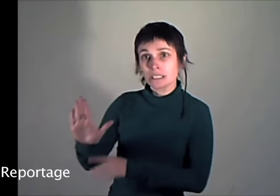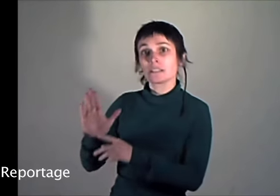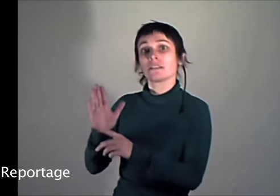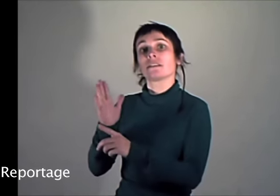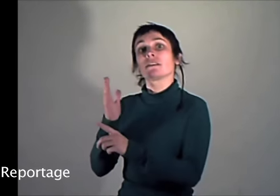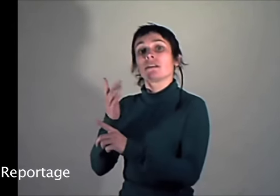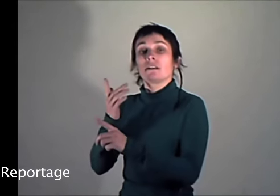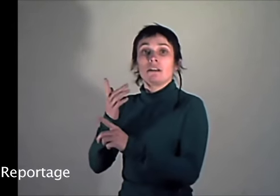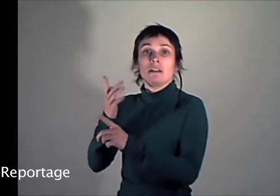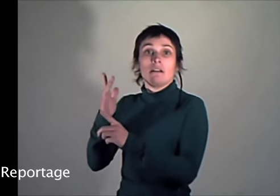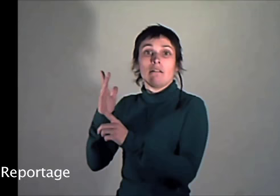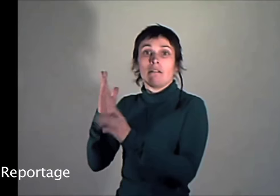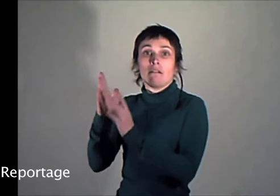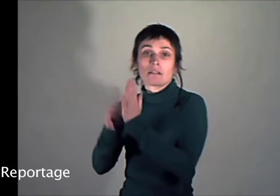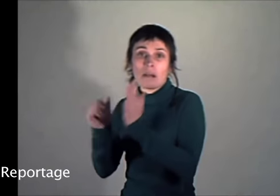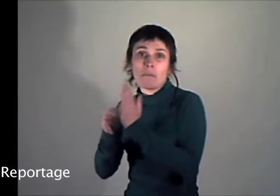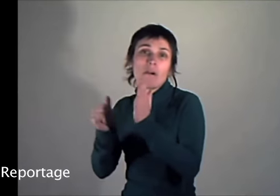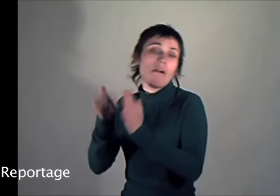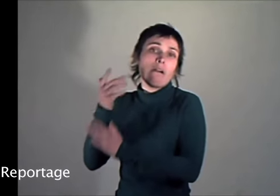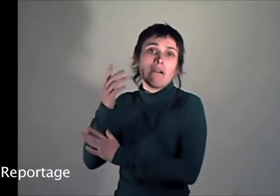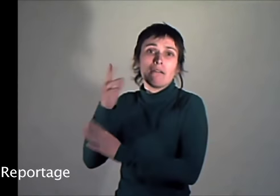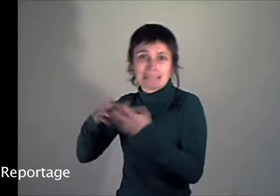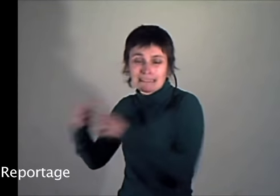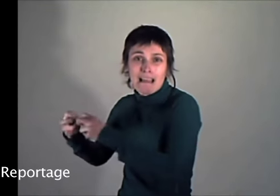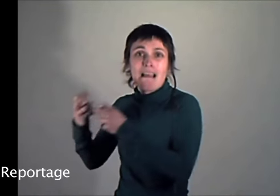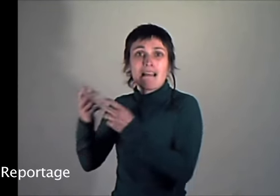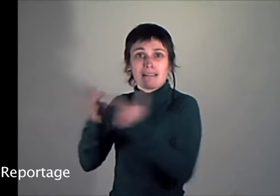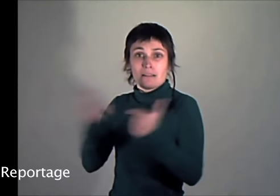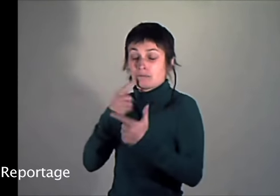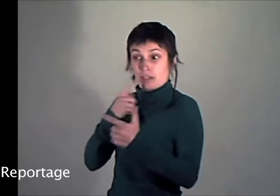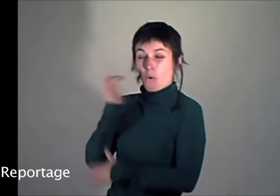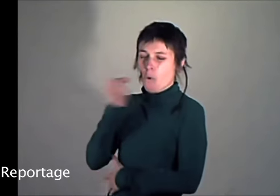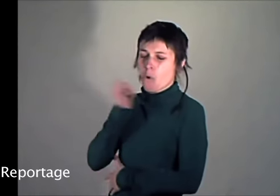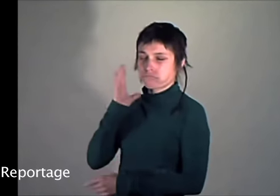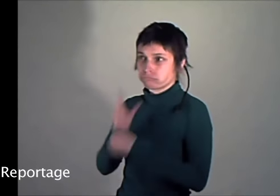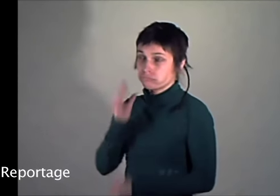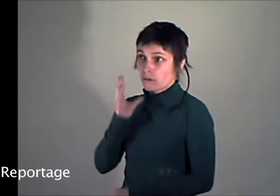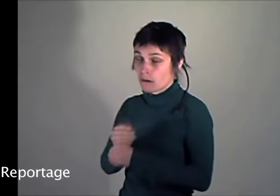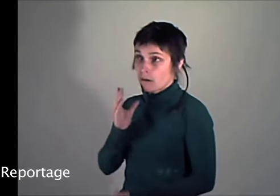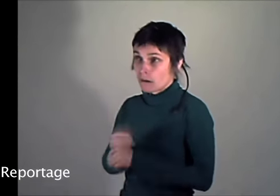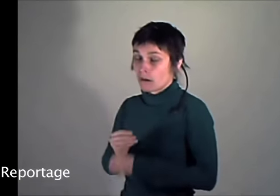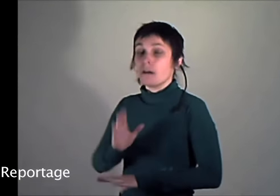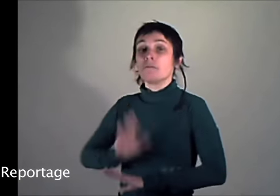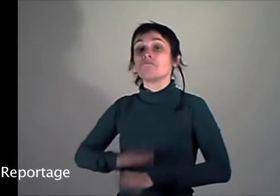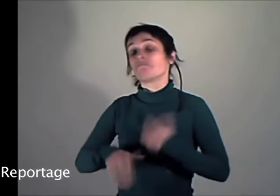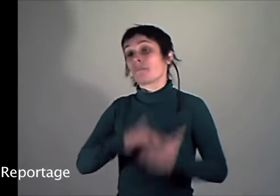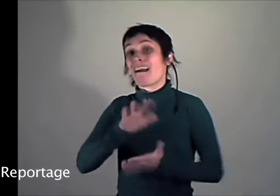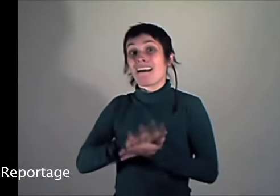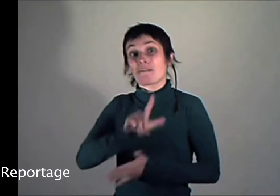dans la cour. Donc là, donc j'ai appris la grammaire et la syntaxe du français. Ça